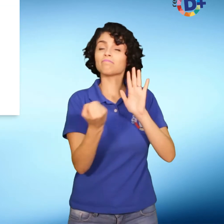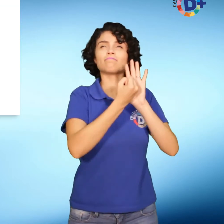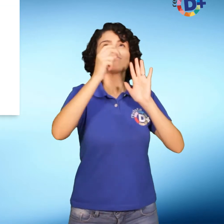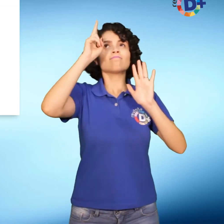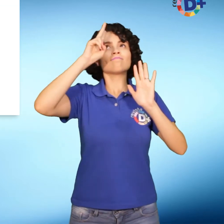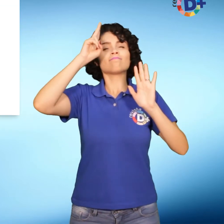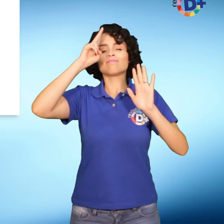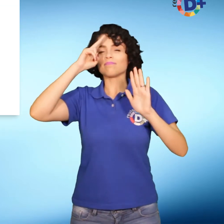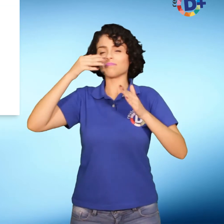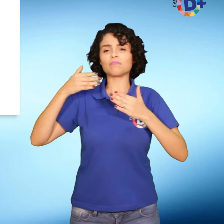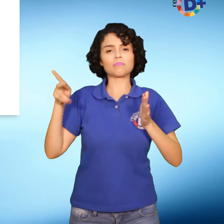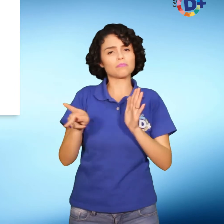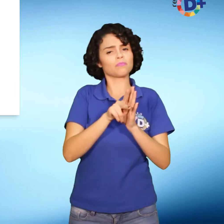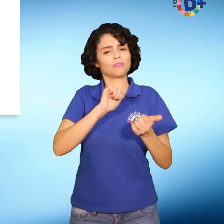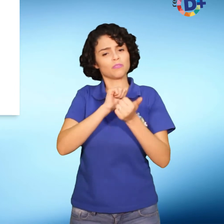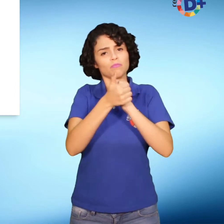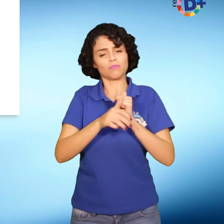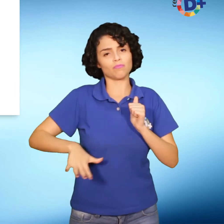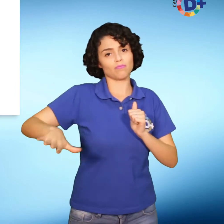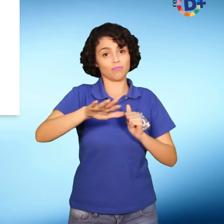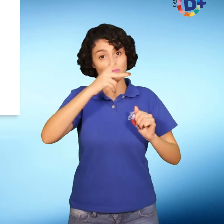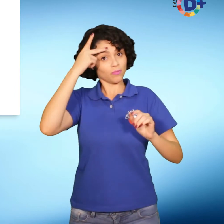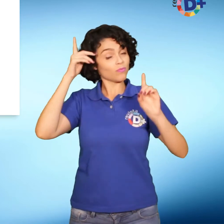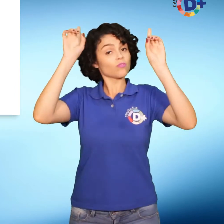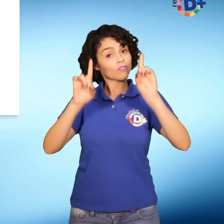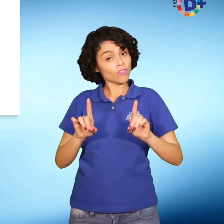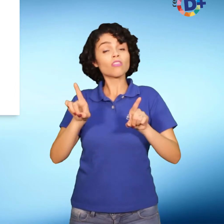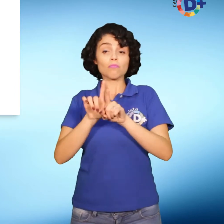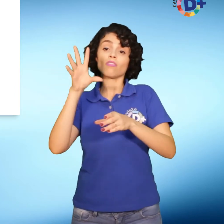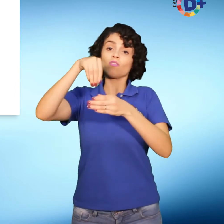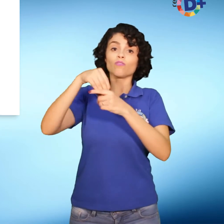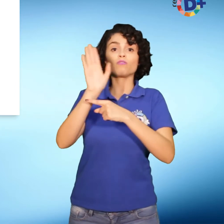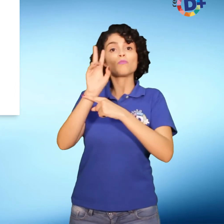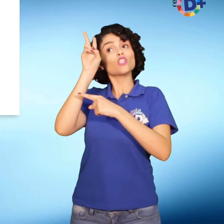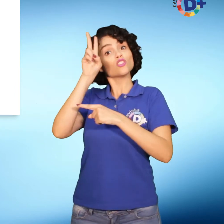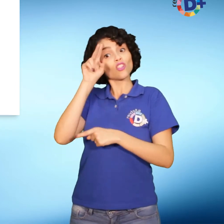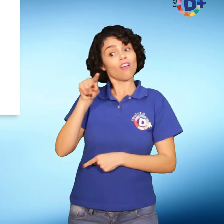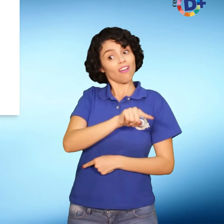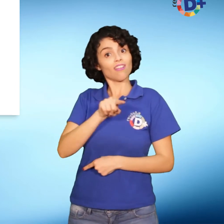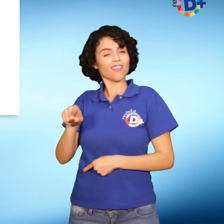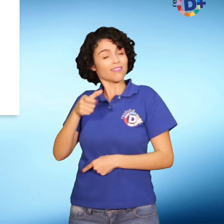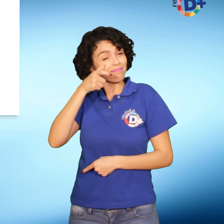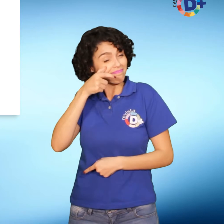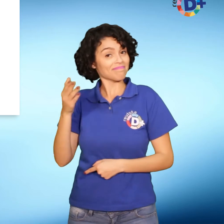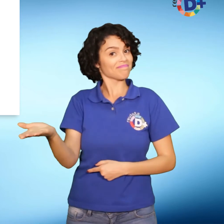paraolímpico o curta também trará a trajetória de vida dos dois não deixe de conferir